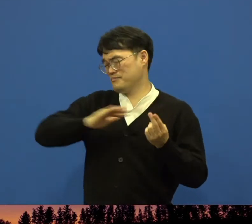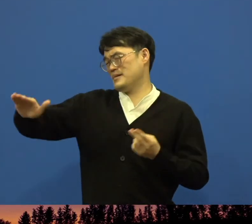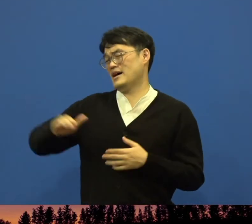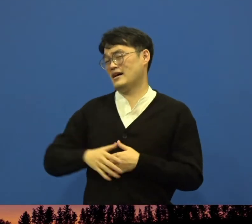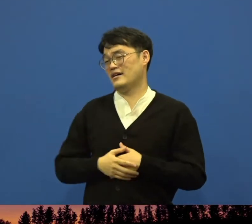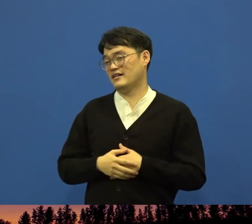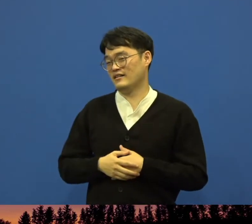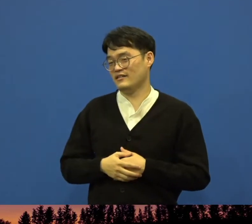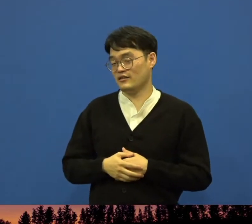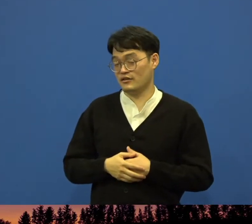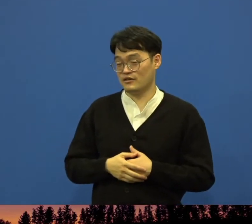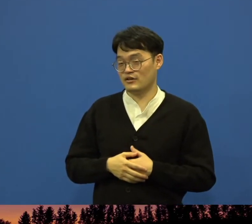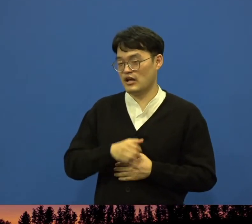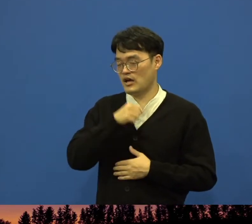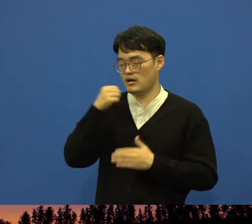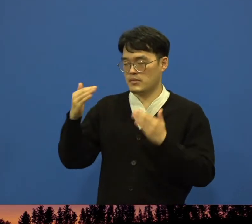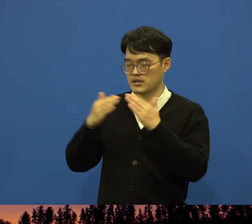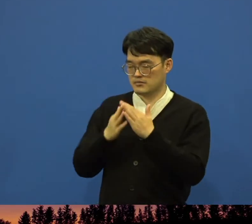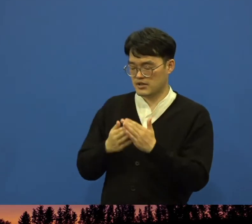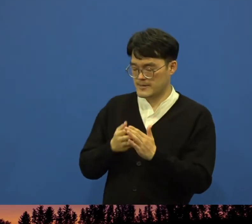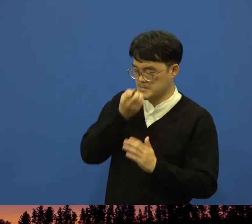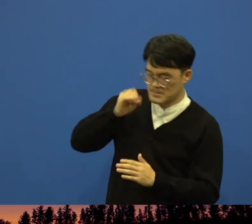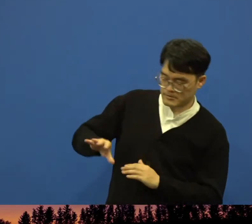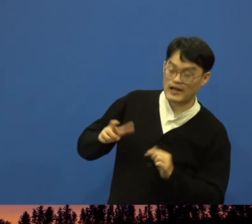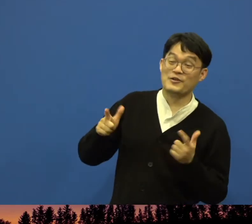맛집이 나왔는데 맛집을 경멸하는 게 아니에요.